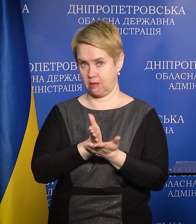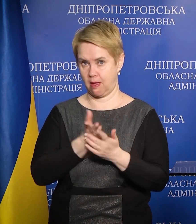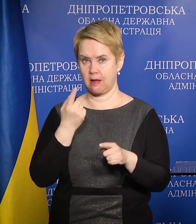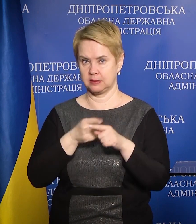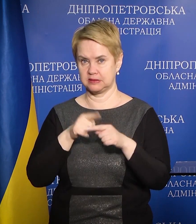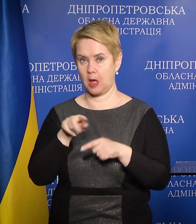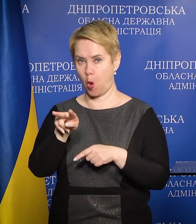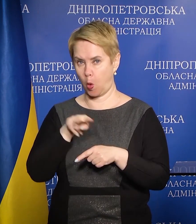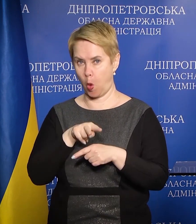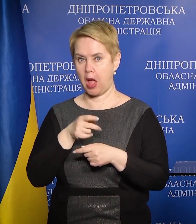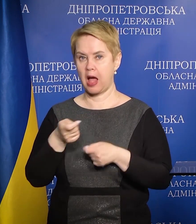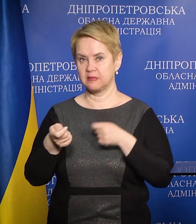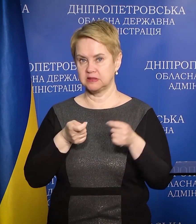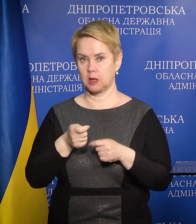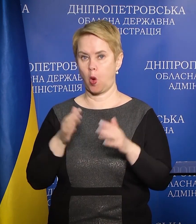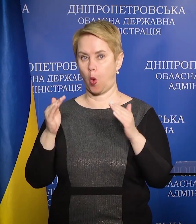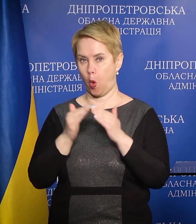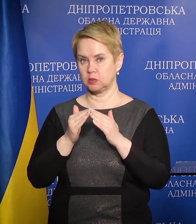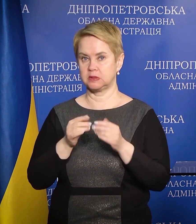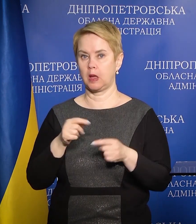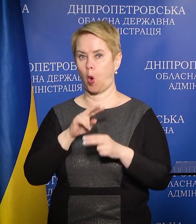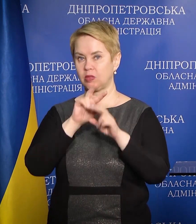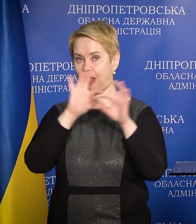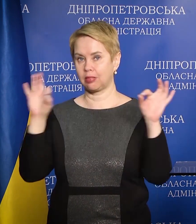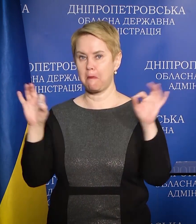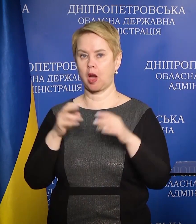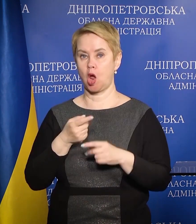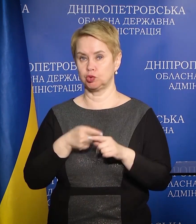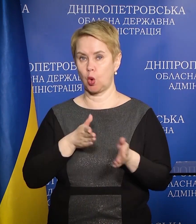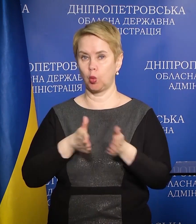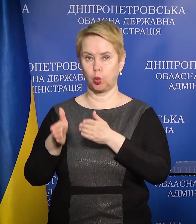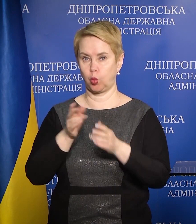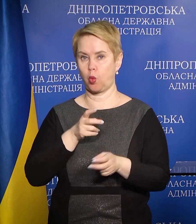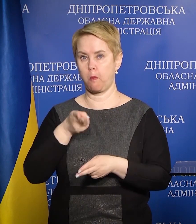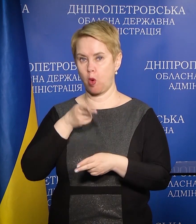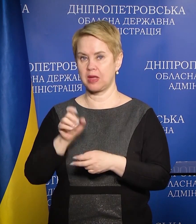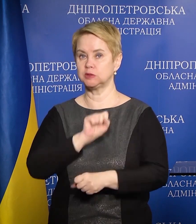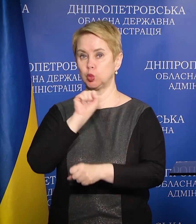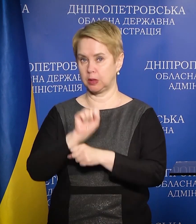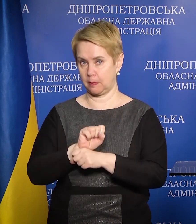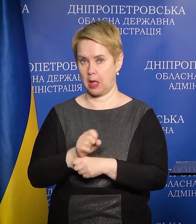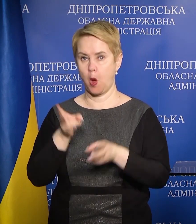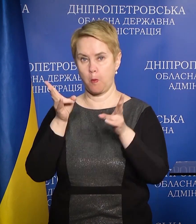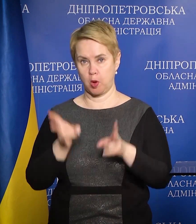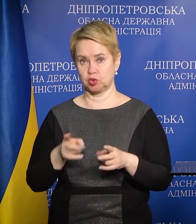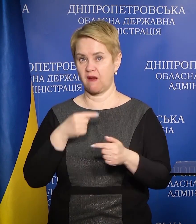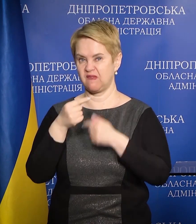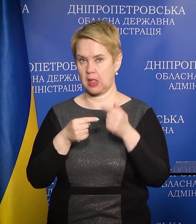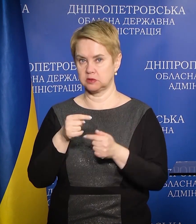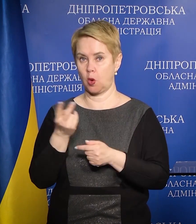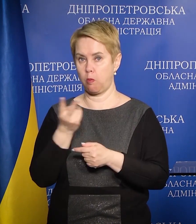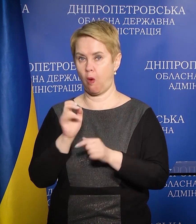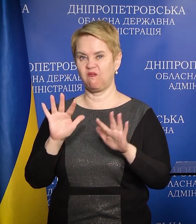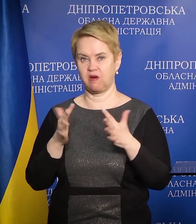Це колії, адміністративний корпус і контактні мережі. Рух потягів наразі зупинено. Постраждалих внаслідок